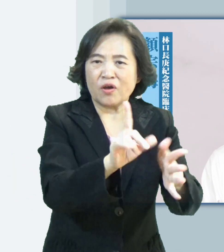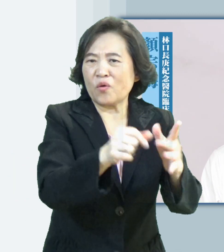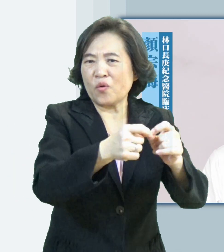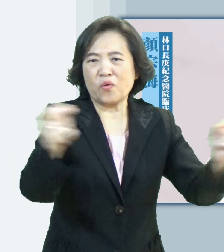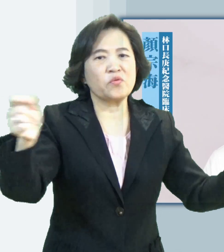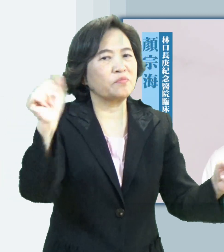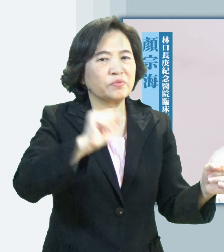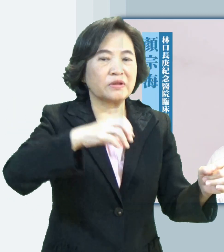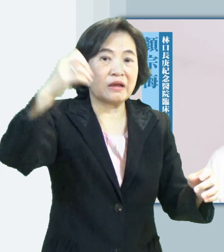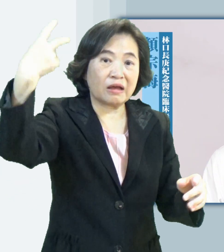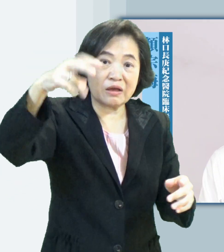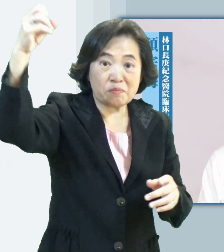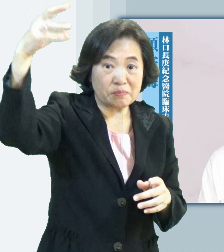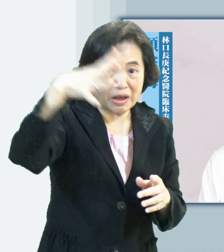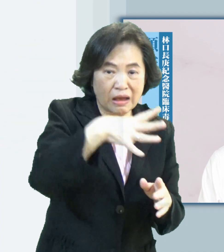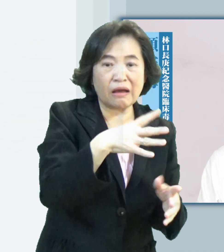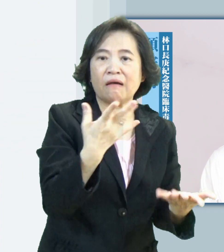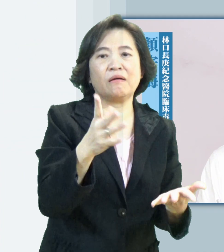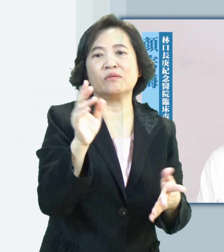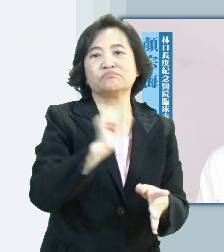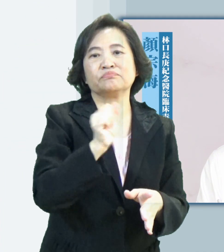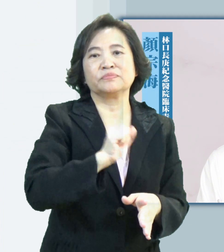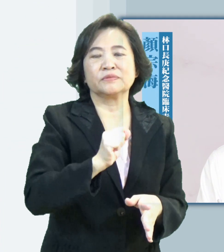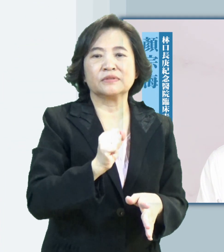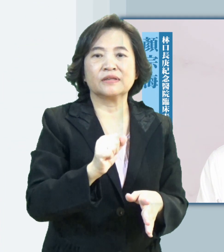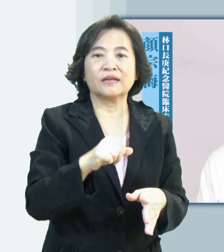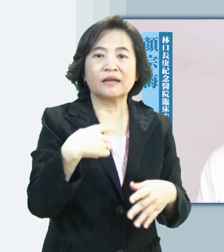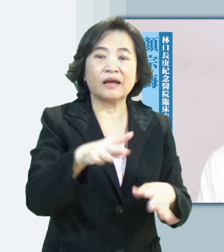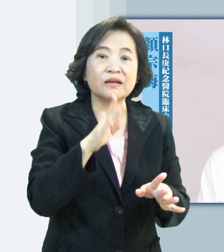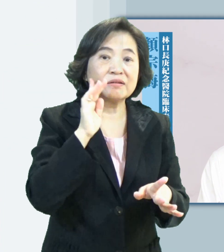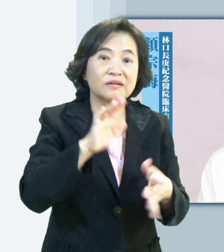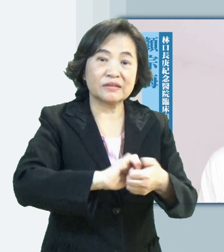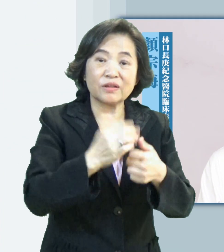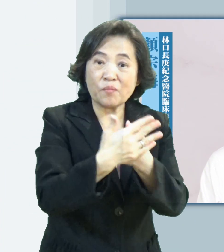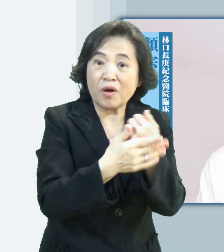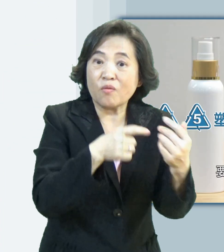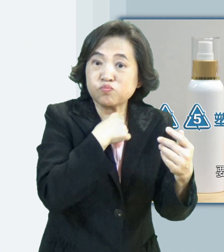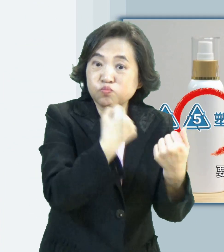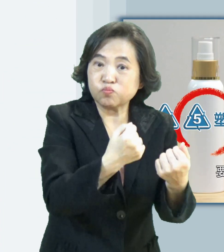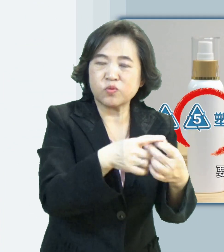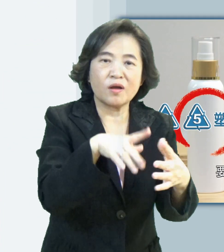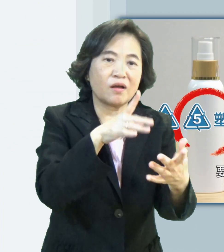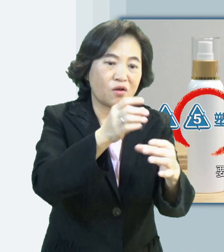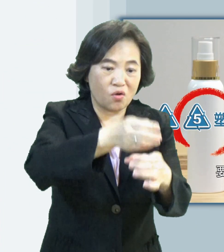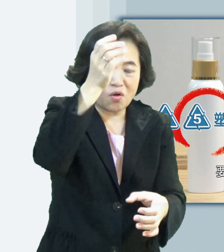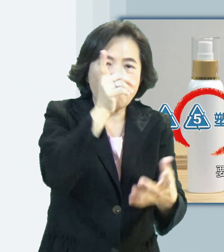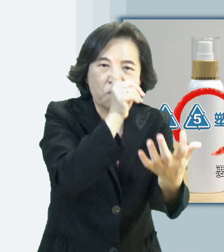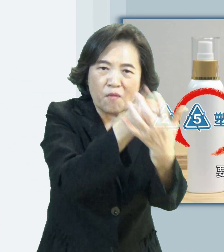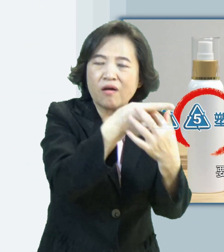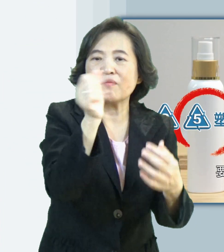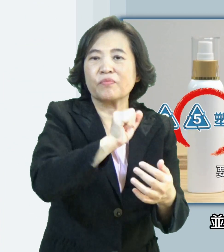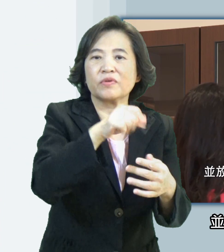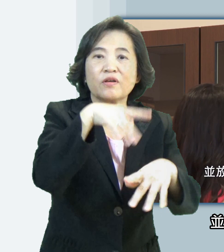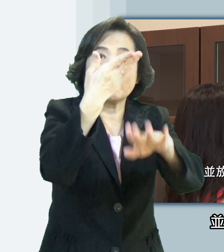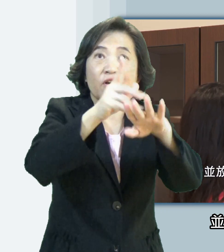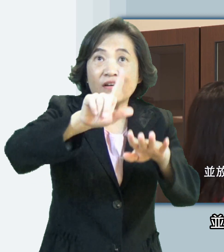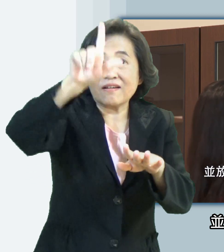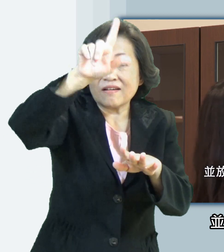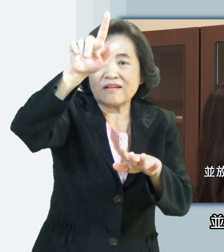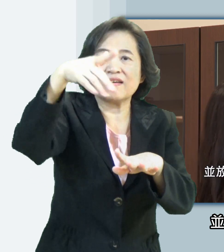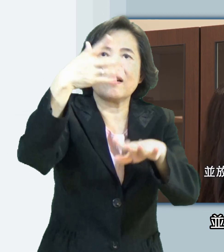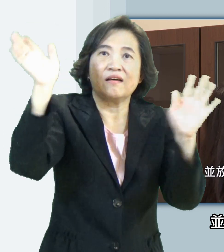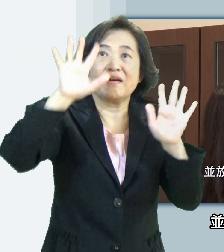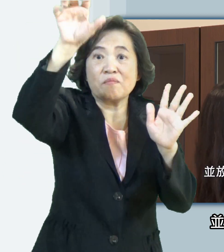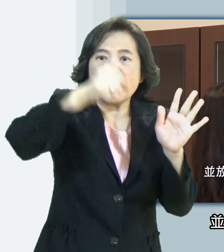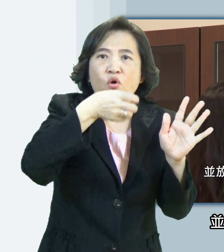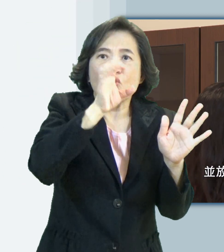保存的期限唔长，并且气温唔好，照同一条会分解。而保存对摩条工的干得度，那个病毒蛇窝在中毒